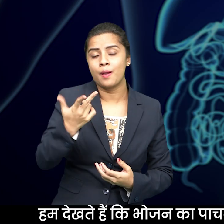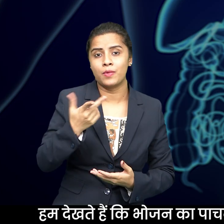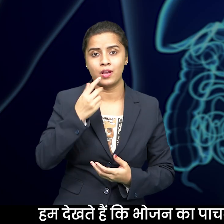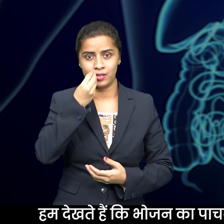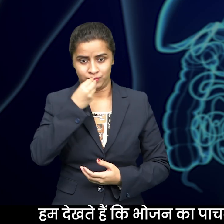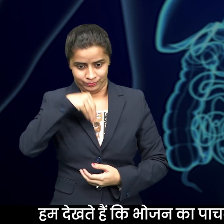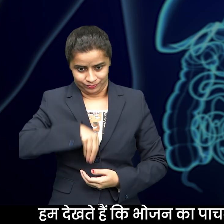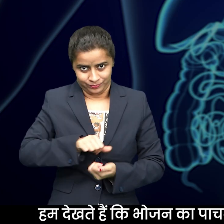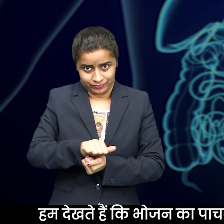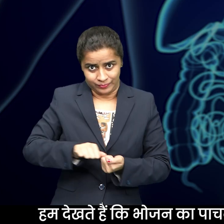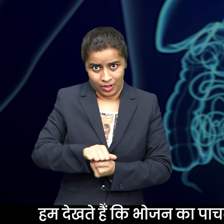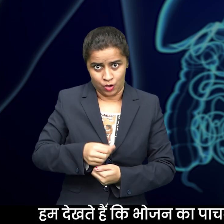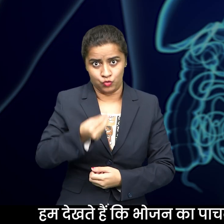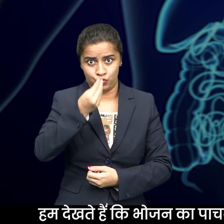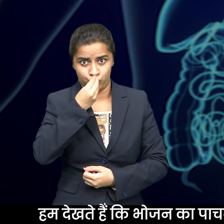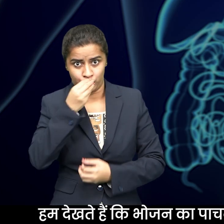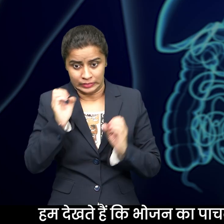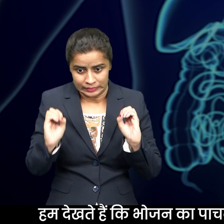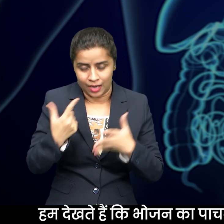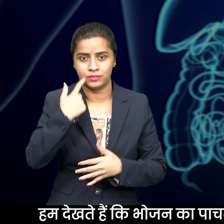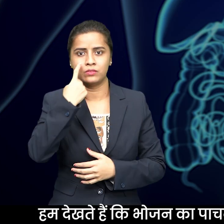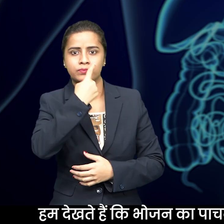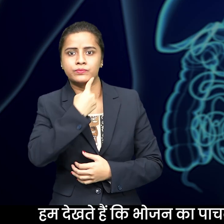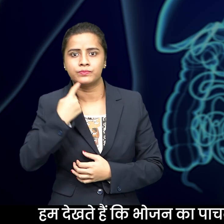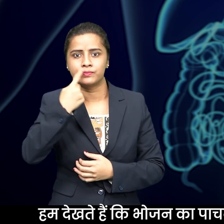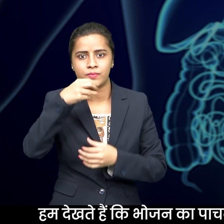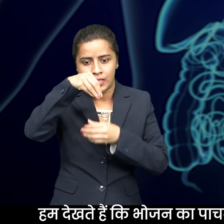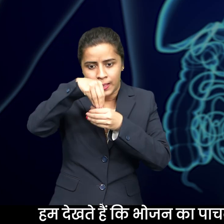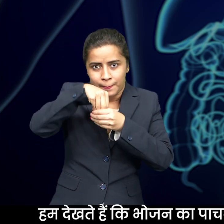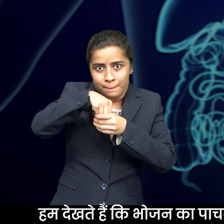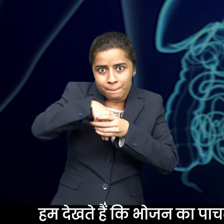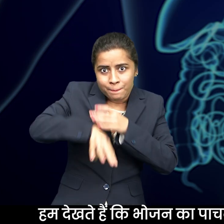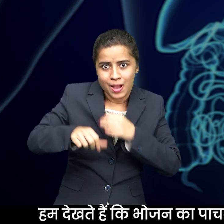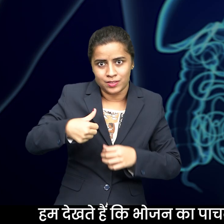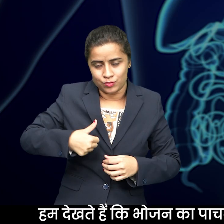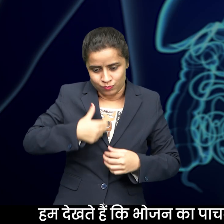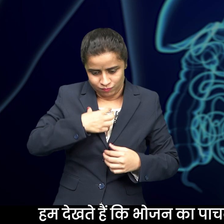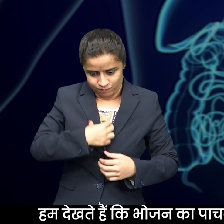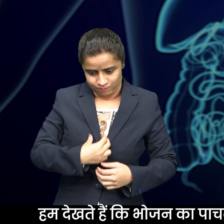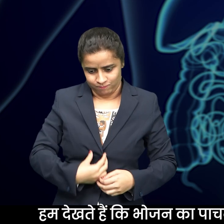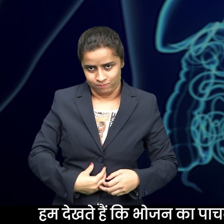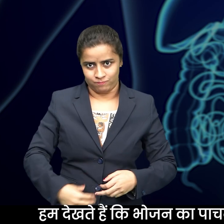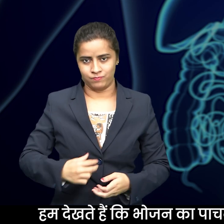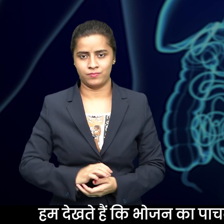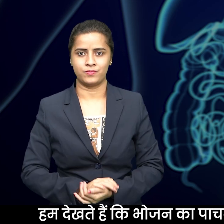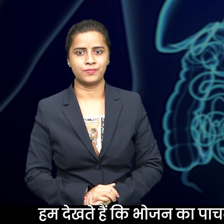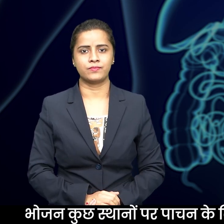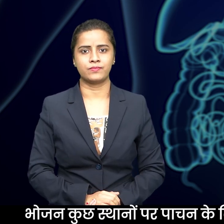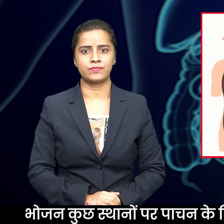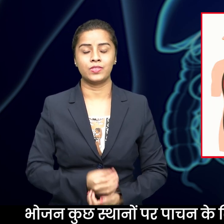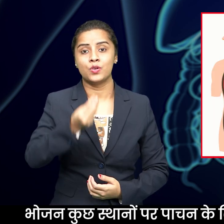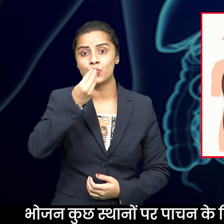देखते हैं कि भोजन का पाचन मुंह से शुरू होता है और आंत से गुजरता